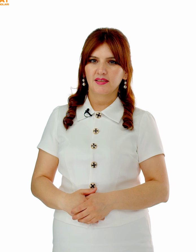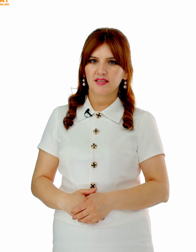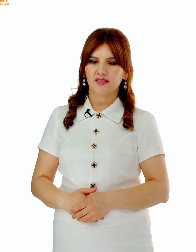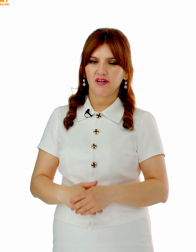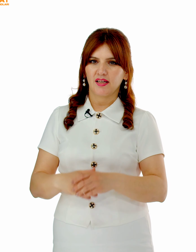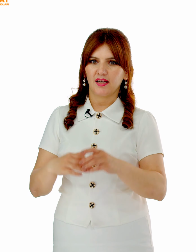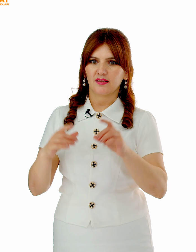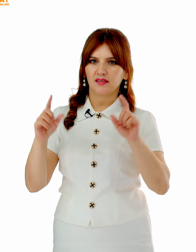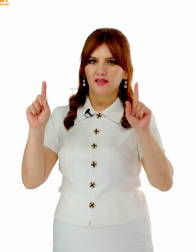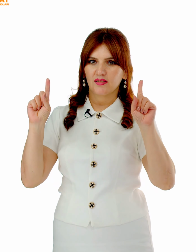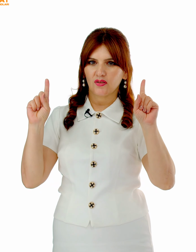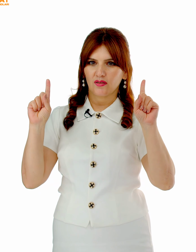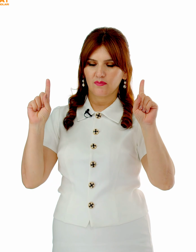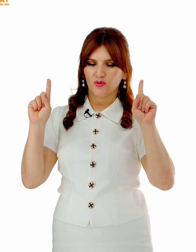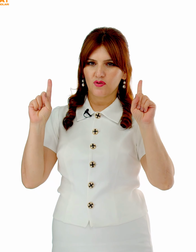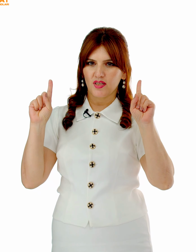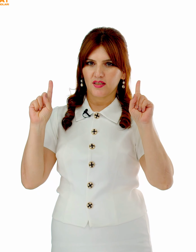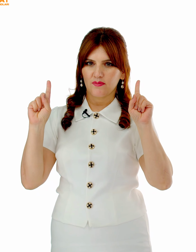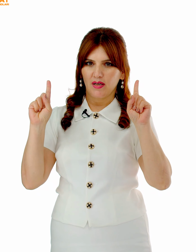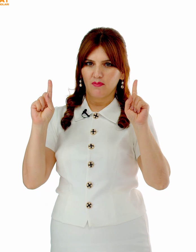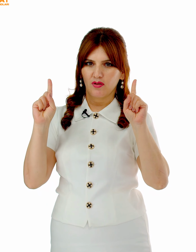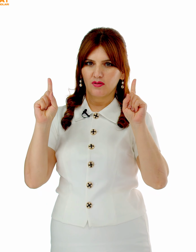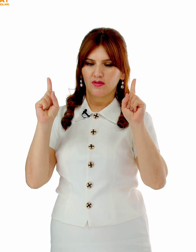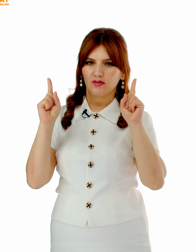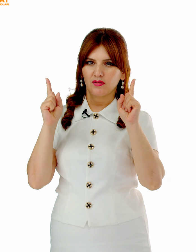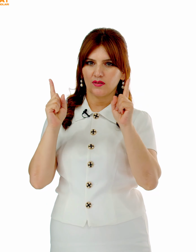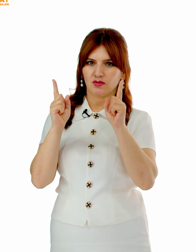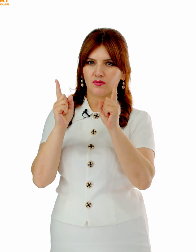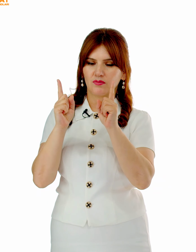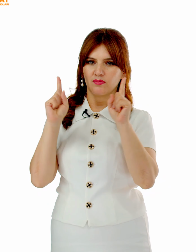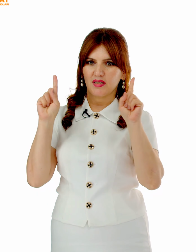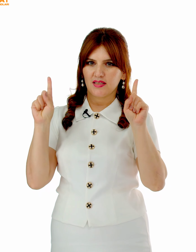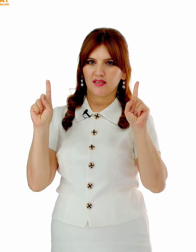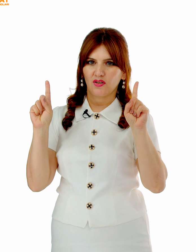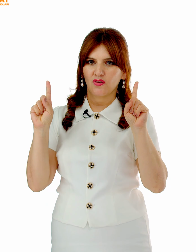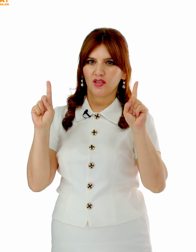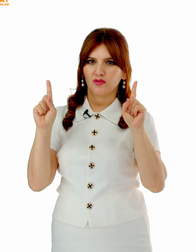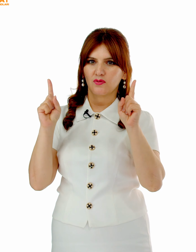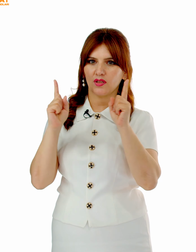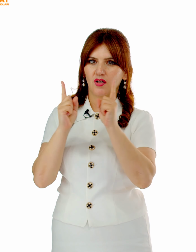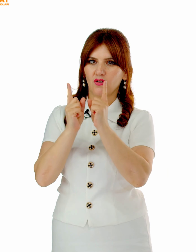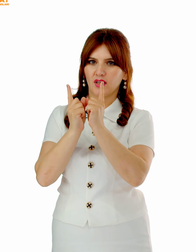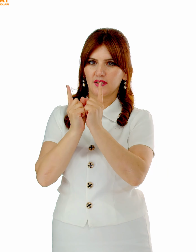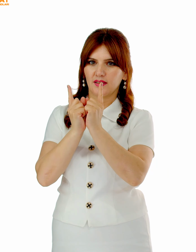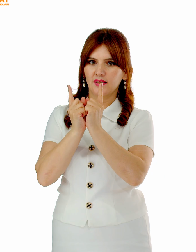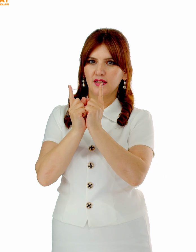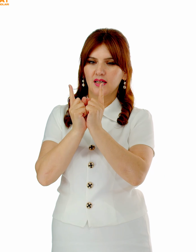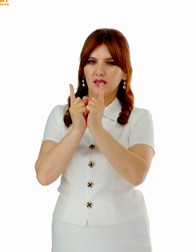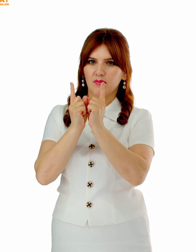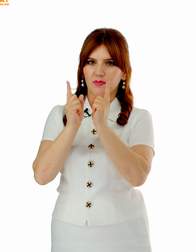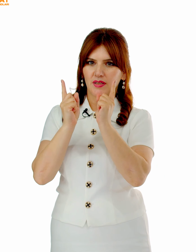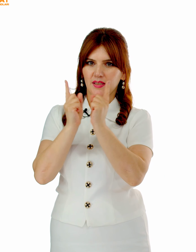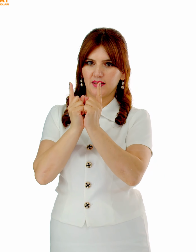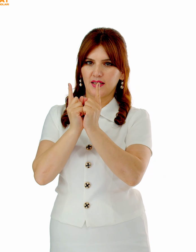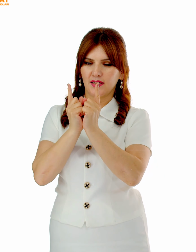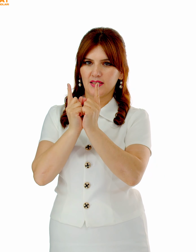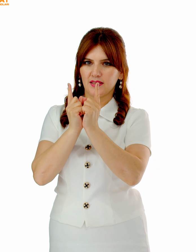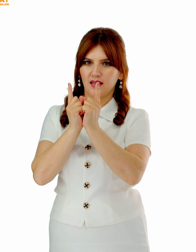Ikkinchi varianti ikkita ko'rsatkich barmoqni mana shu tikka holatda turgan holatida bir-biriga